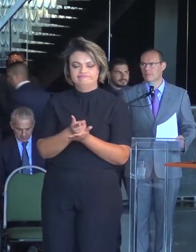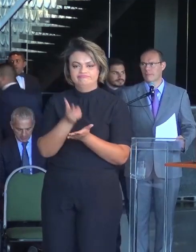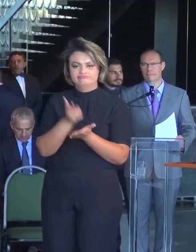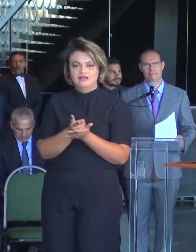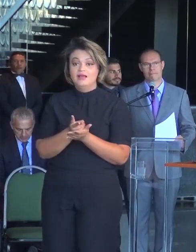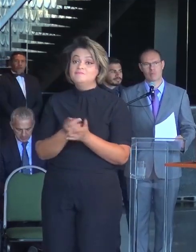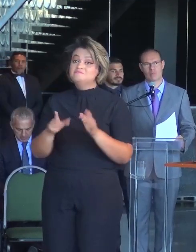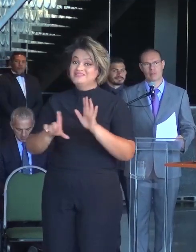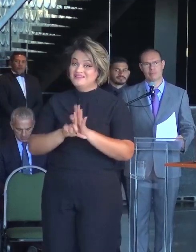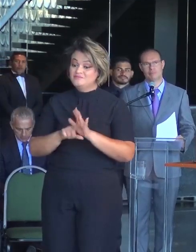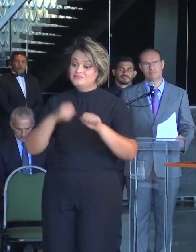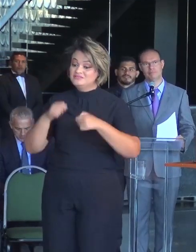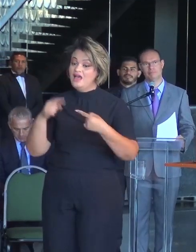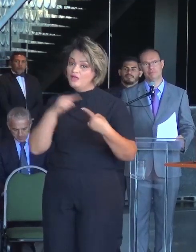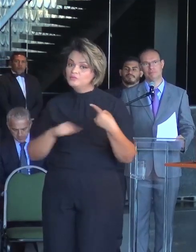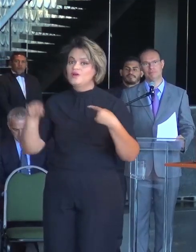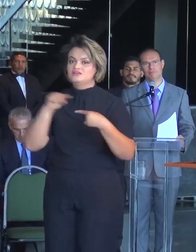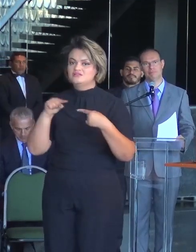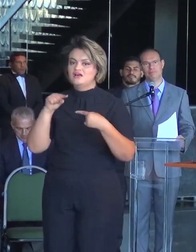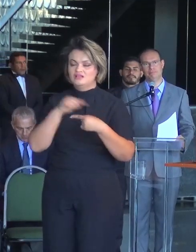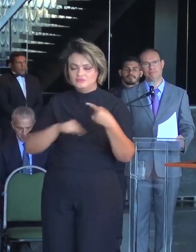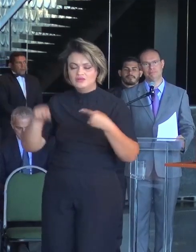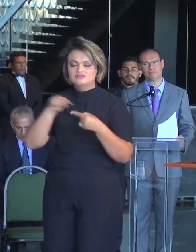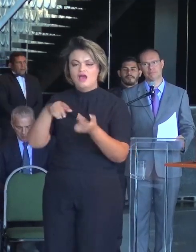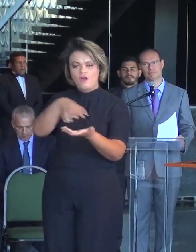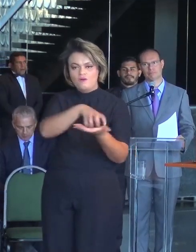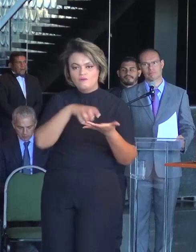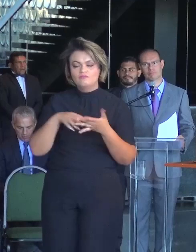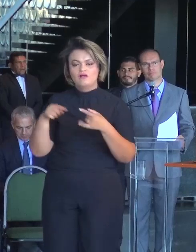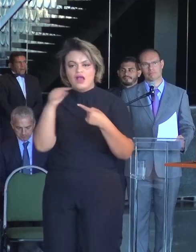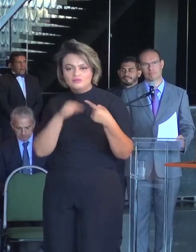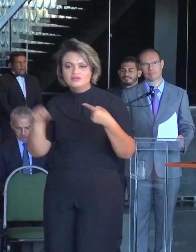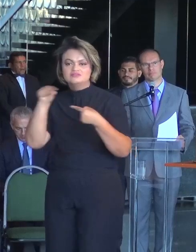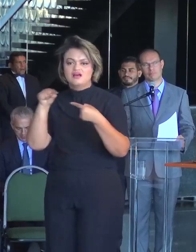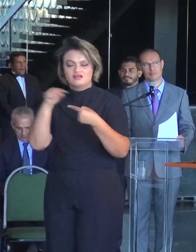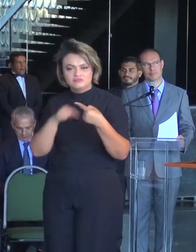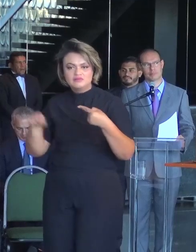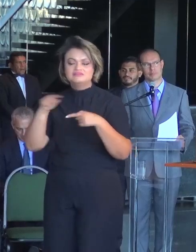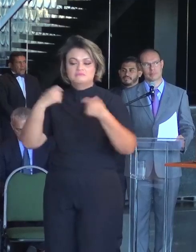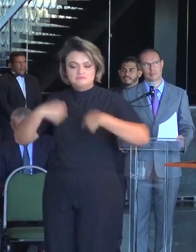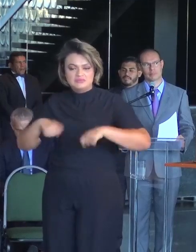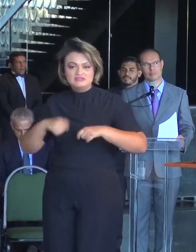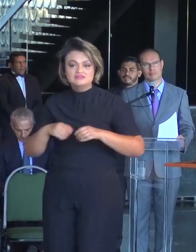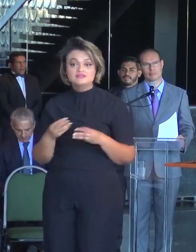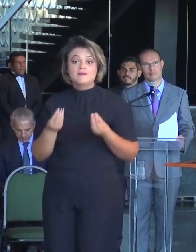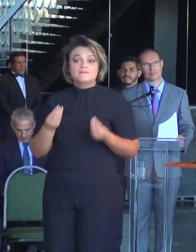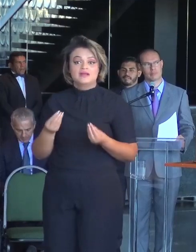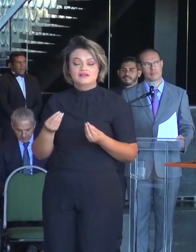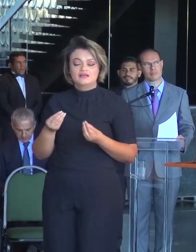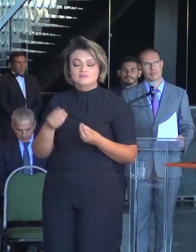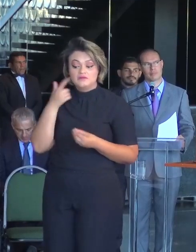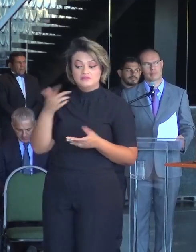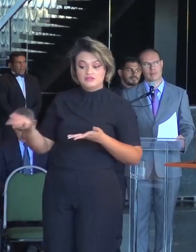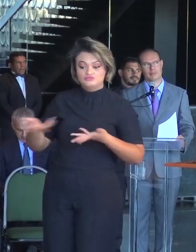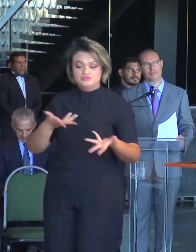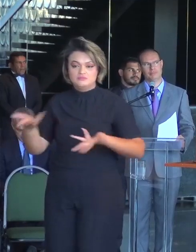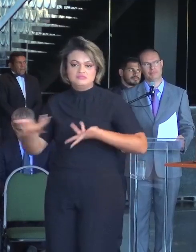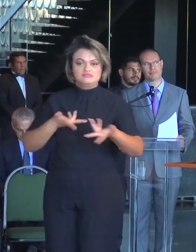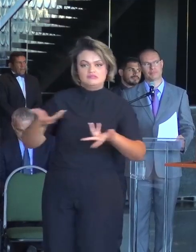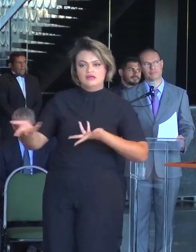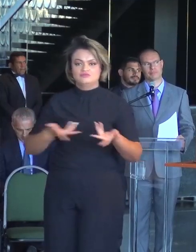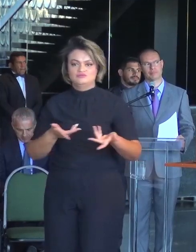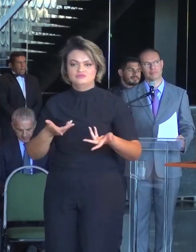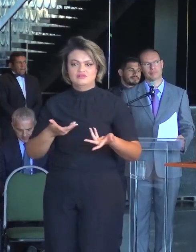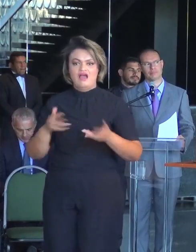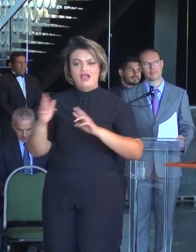atualizá-la e atualizá-los, todos os órgãos, dar as mãos também para acompanhar a dinamicidade